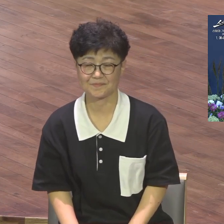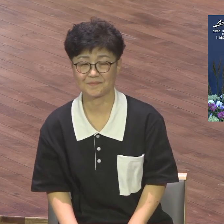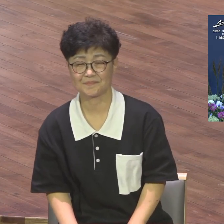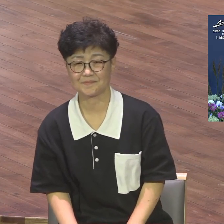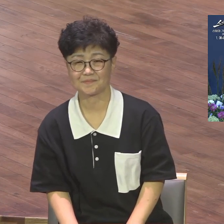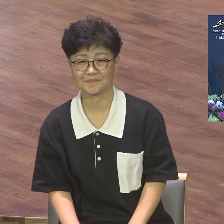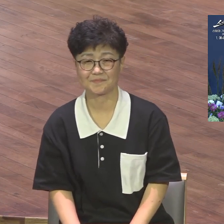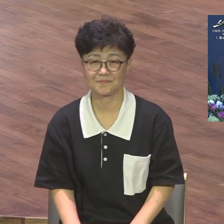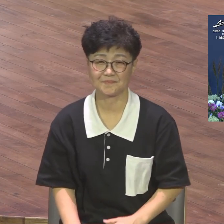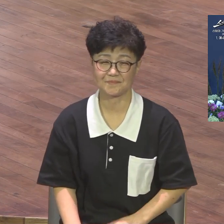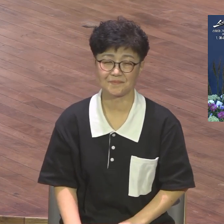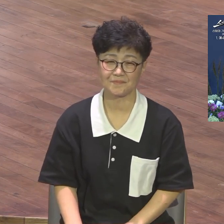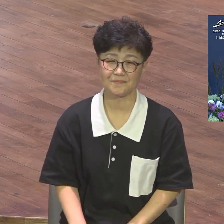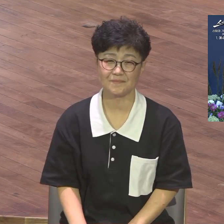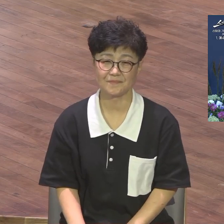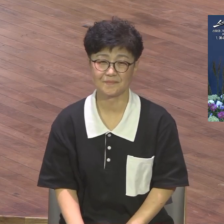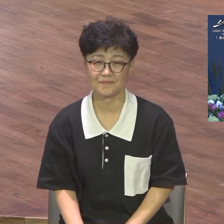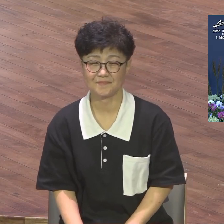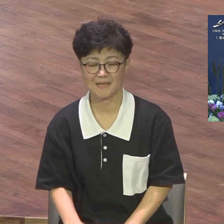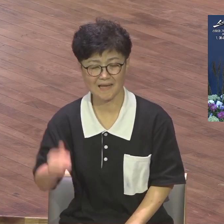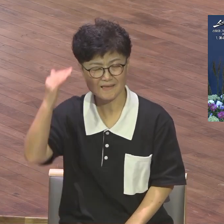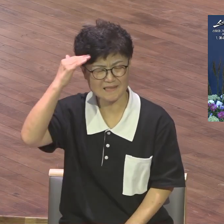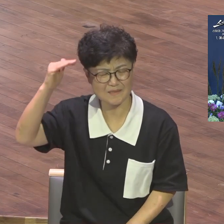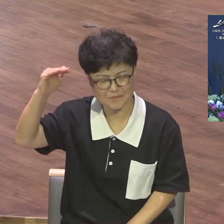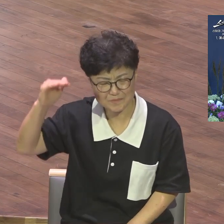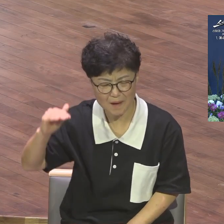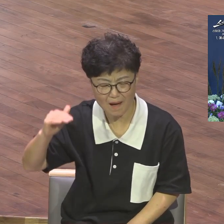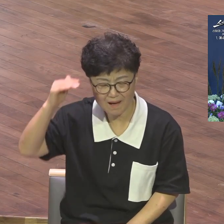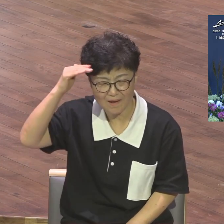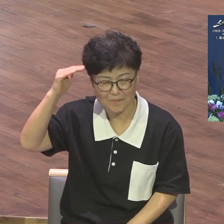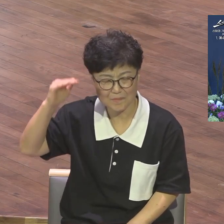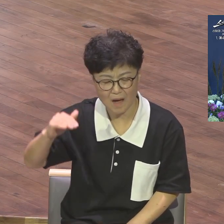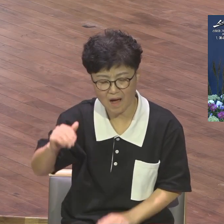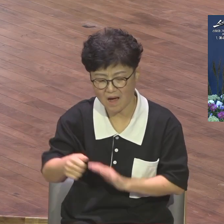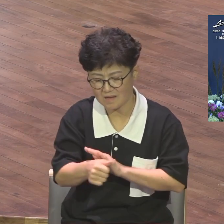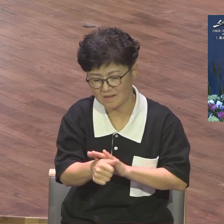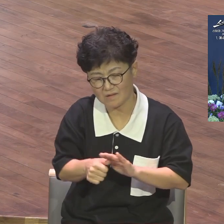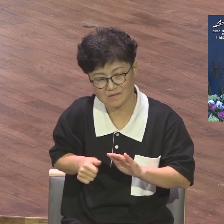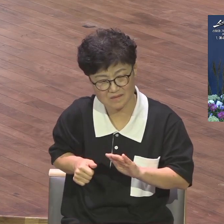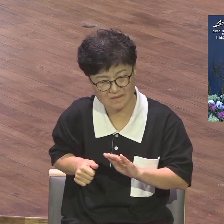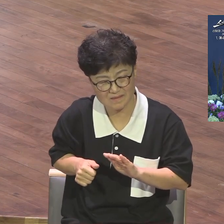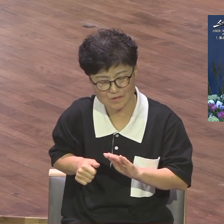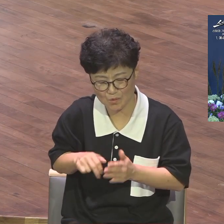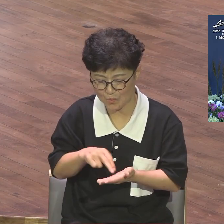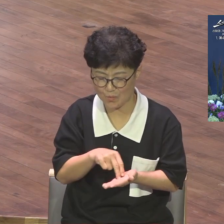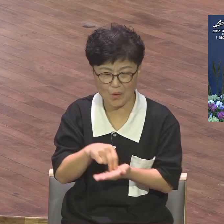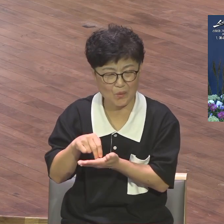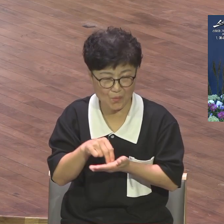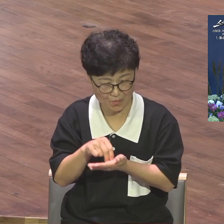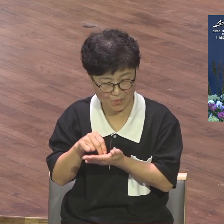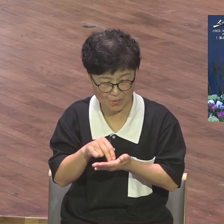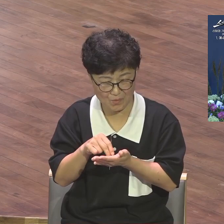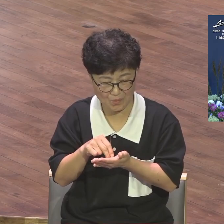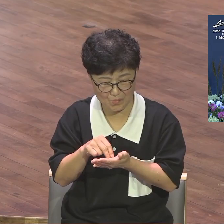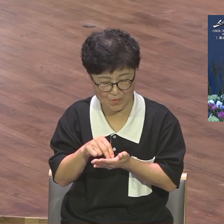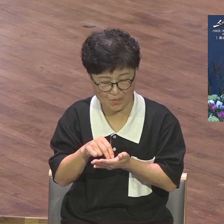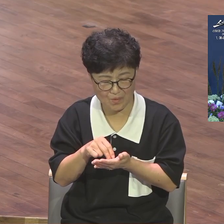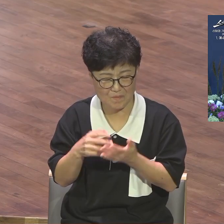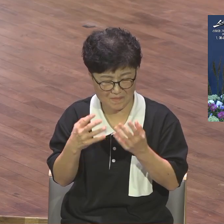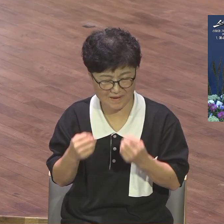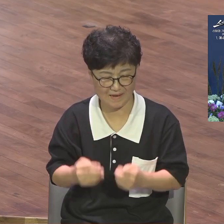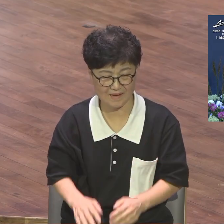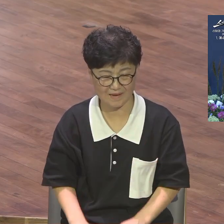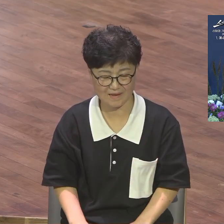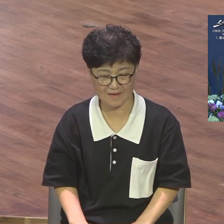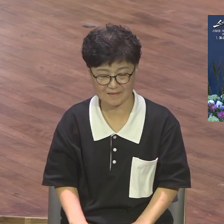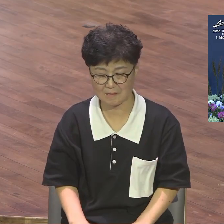겁니다. 그리고 나름대로 키가 너무 작은 이런 열등감과 외로움과 죄책감, 이것을 나름대로 내가 한번 로마